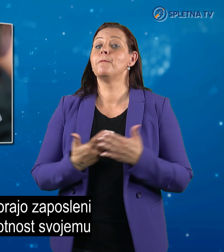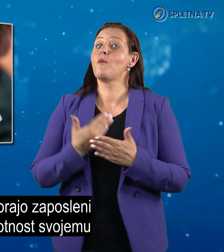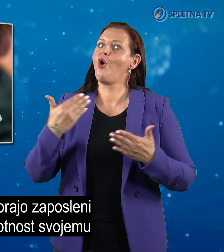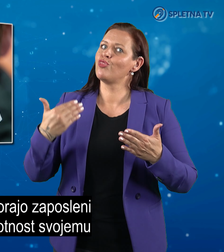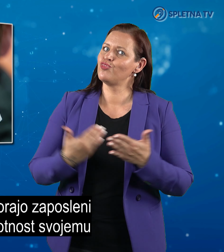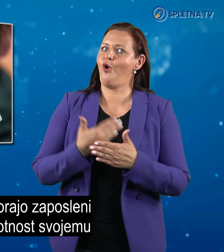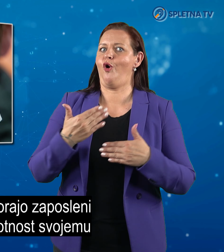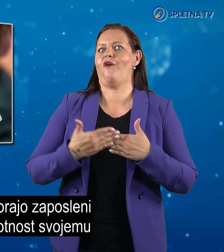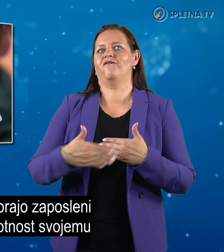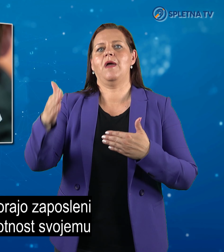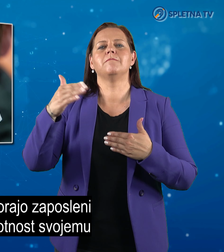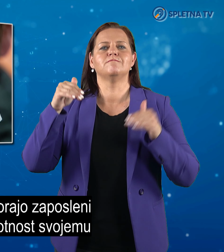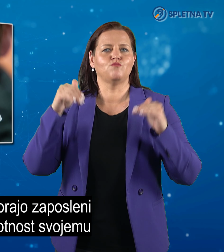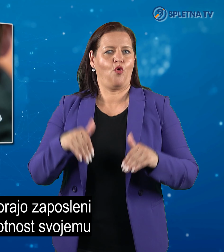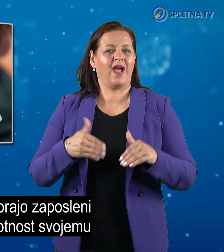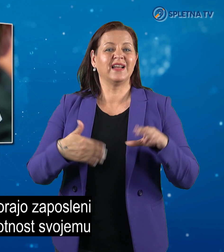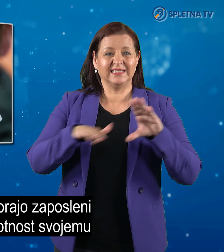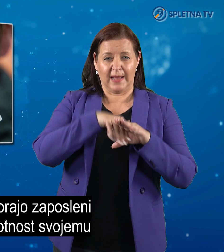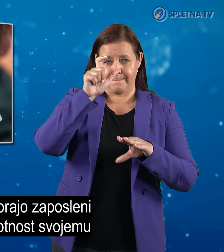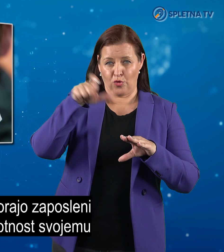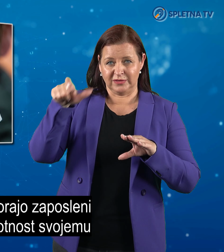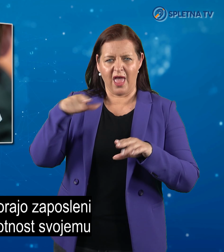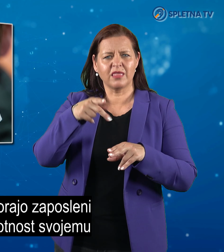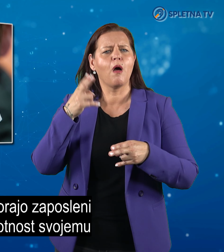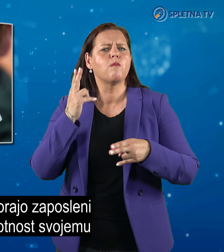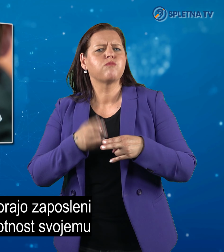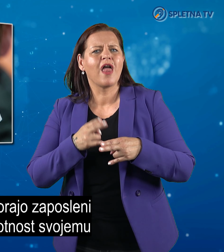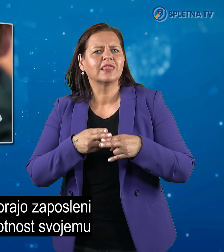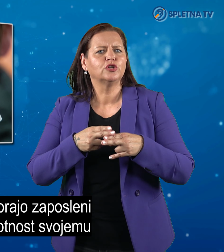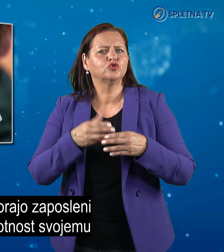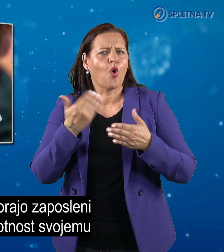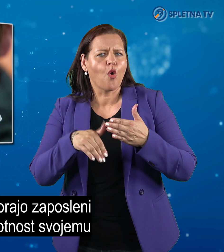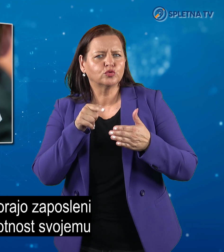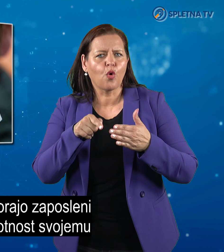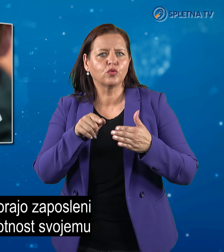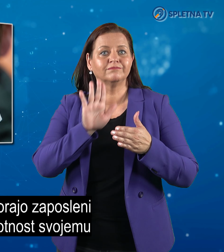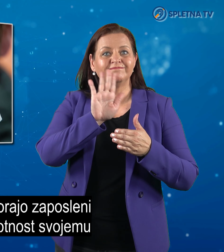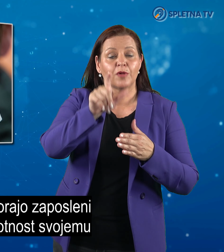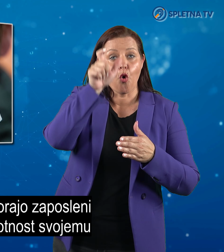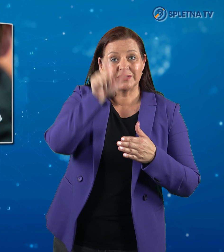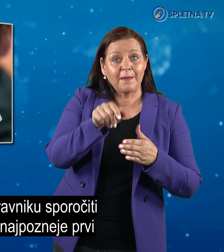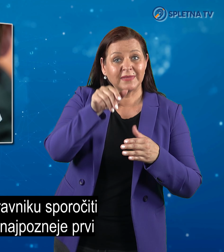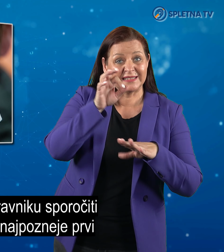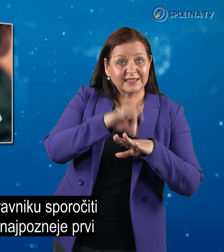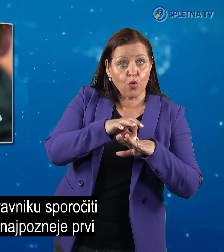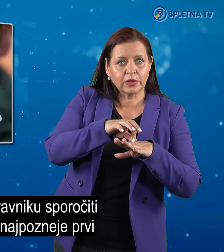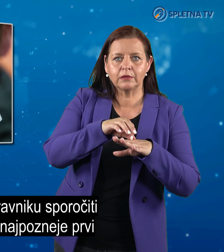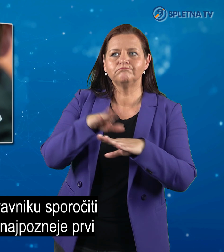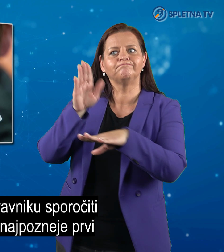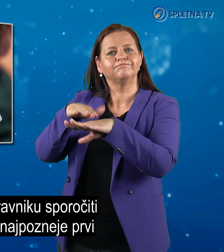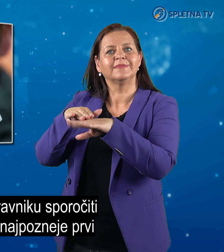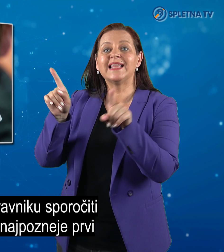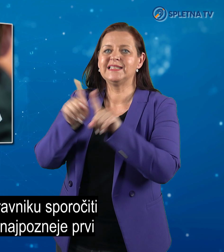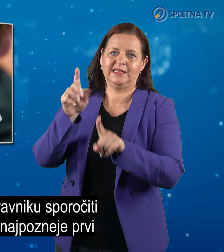Po novem morajo zaposleni bolniško odsotnost svojemu osebnemu zdravniku sporočiti še isti dan ali